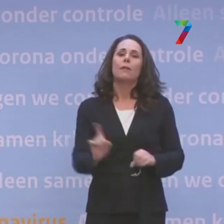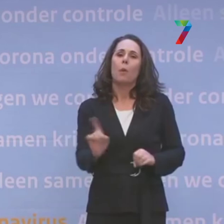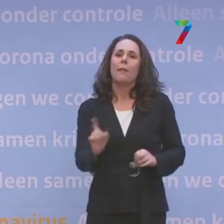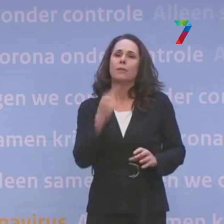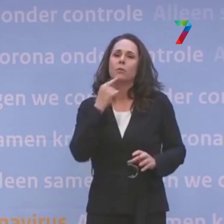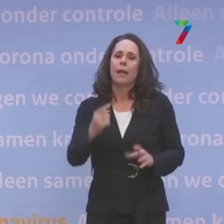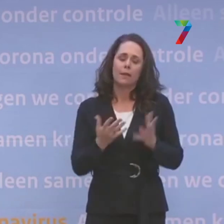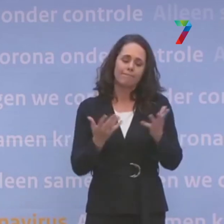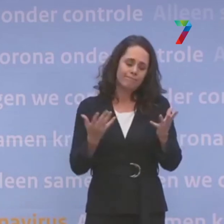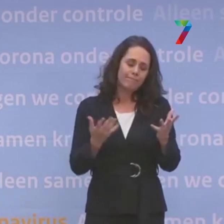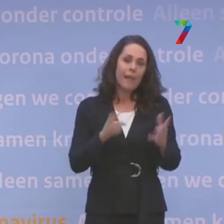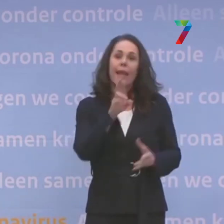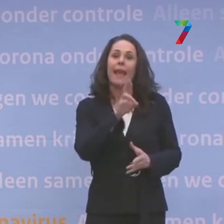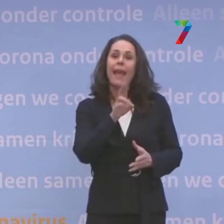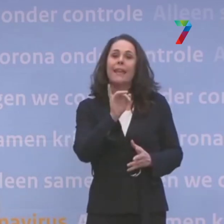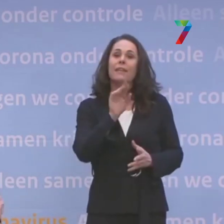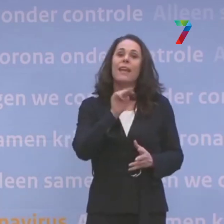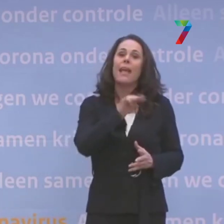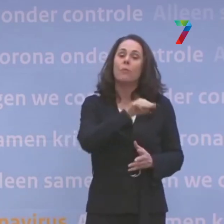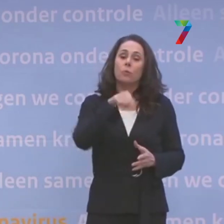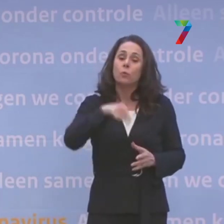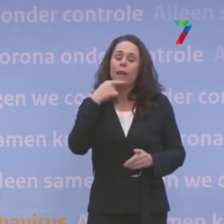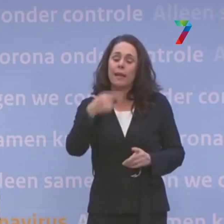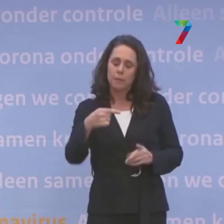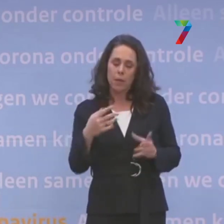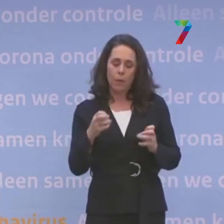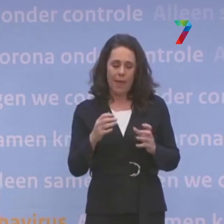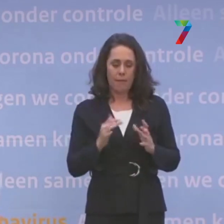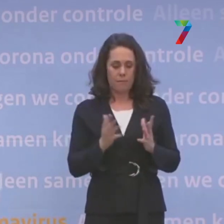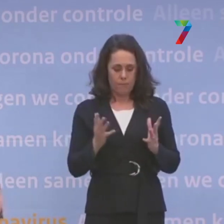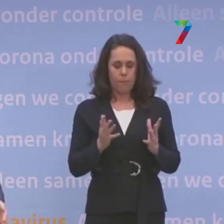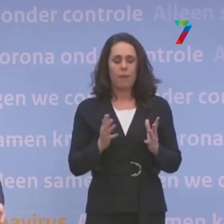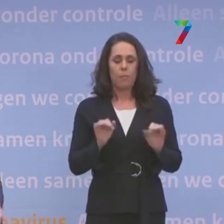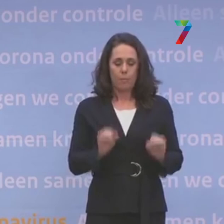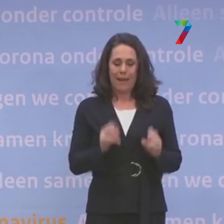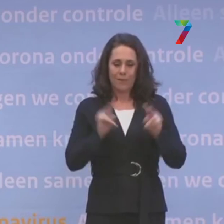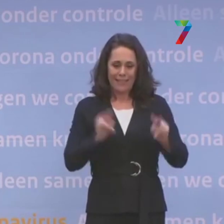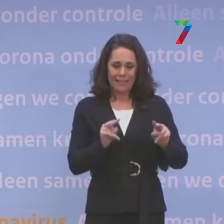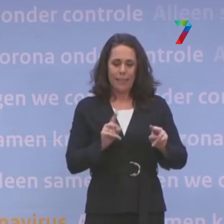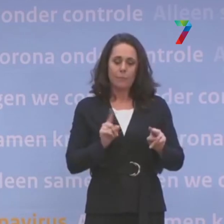zoveel inzicht. De RIVM zegt nu, we hebben nu inmiddels zoveel inzicht dat wij deze stap aandurven.